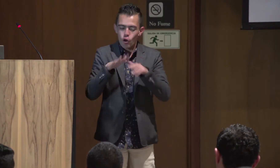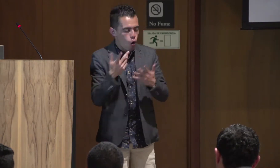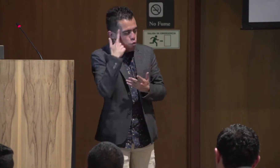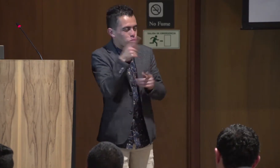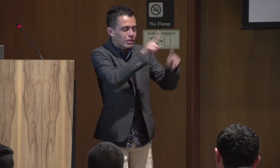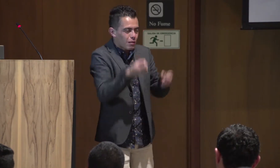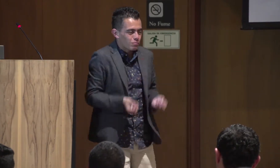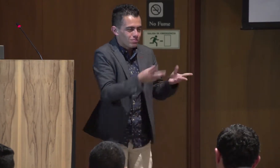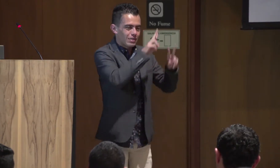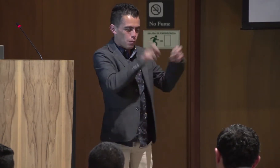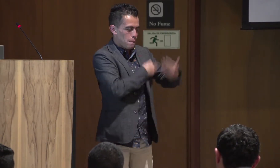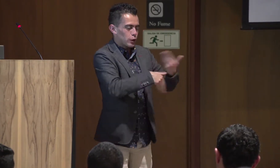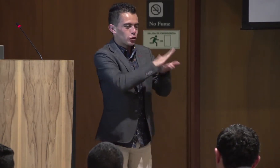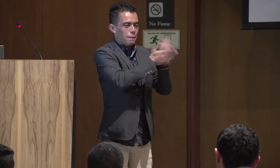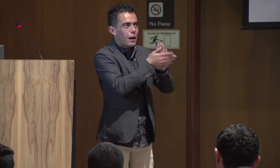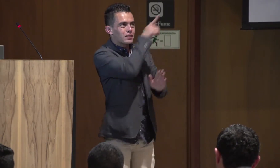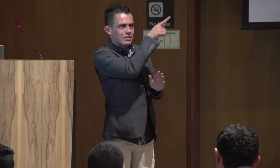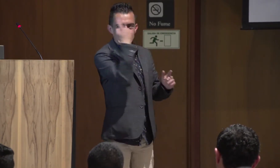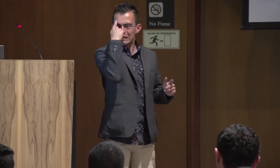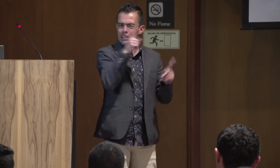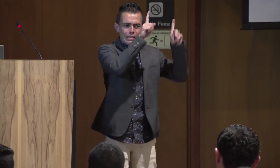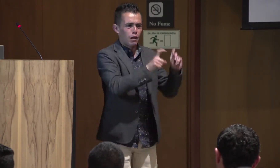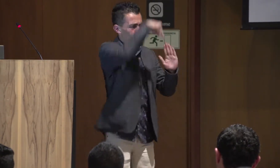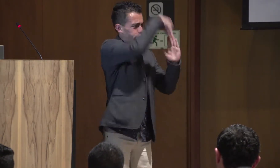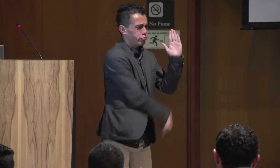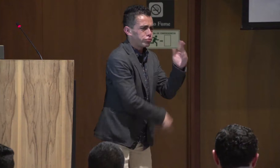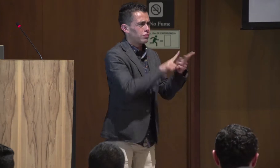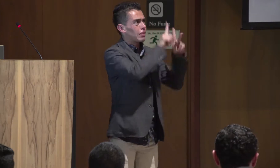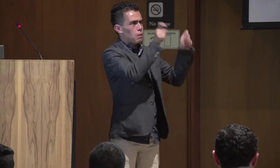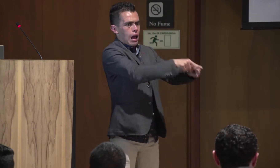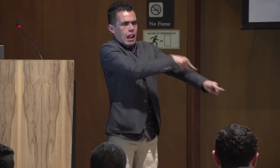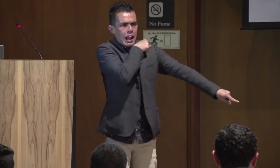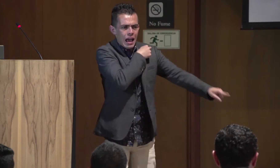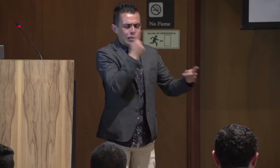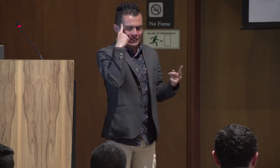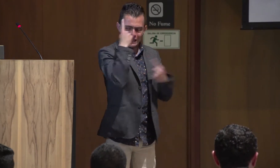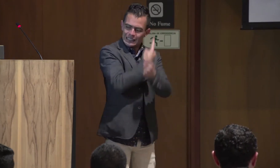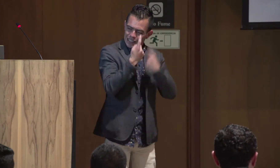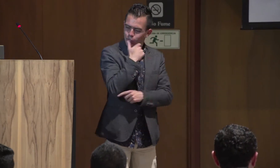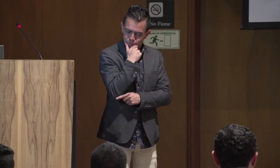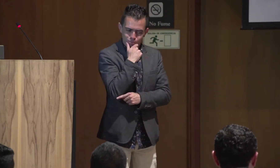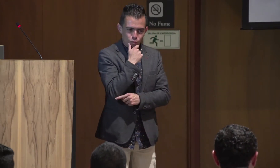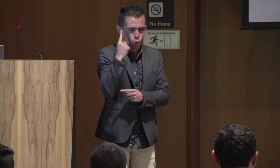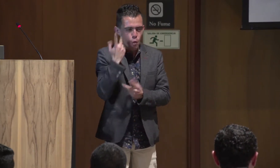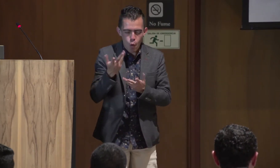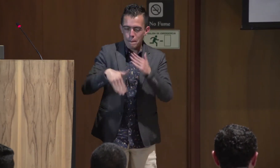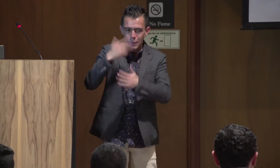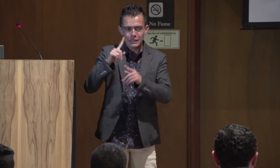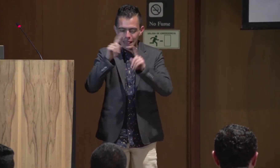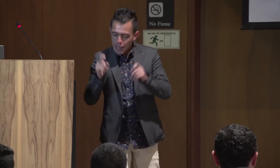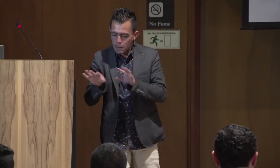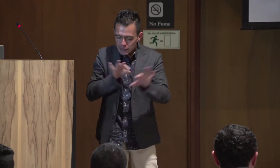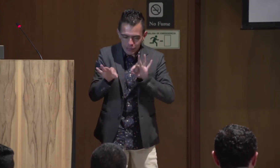de la biblioteca, pensábamos en cómo hacer una estrategia interesante y útil para que pudieran darse estas